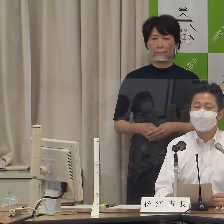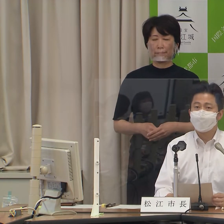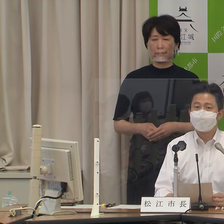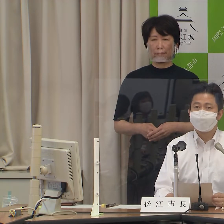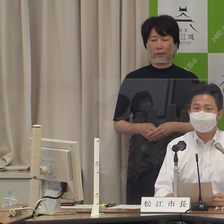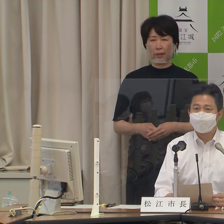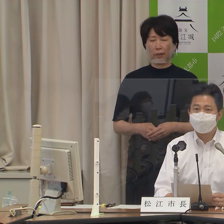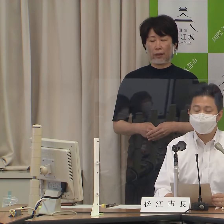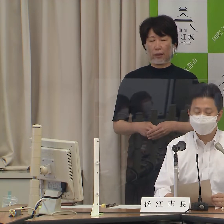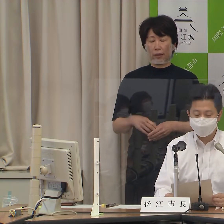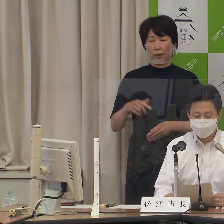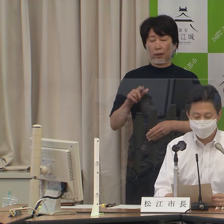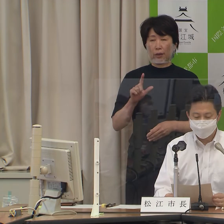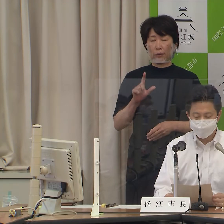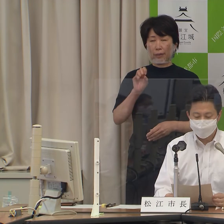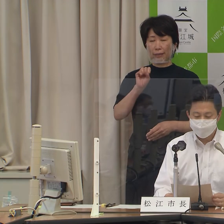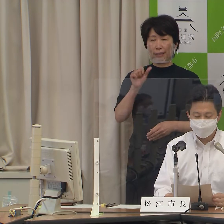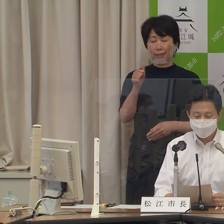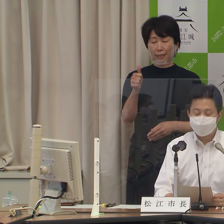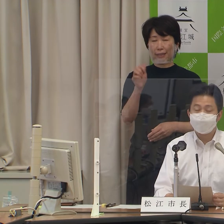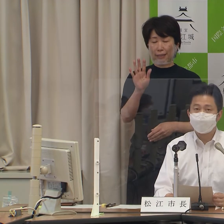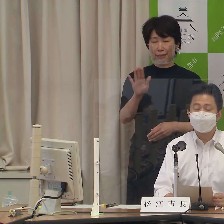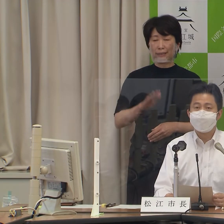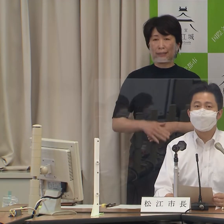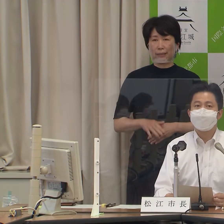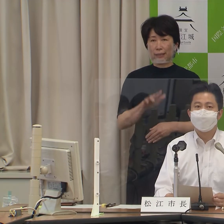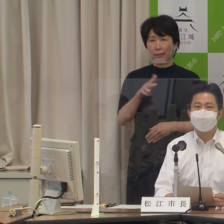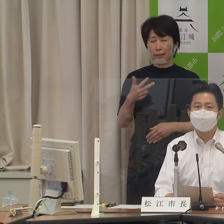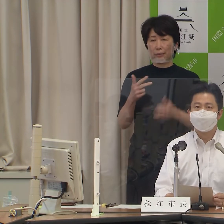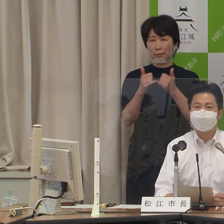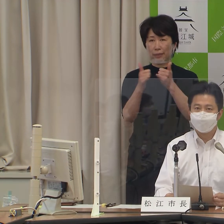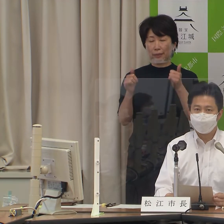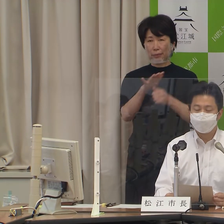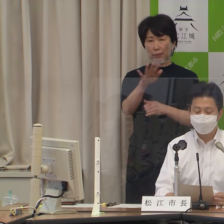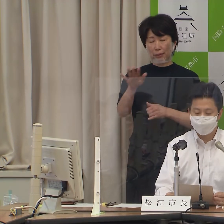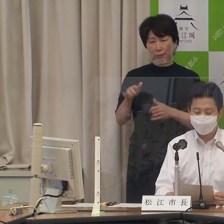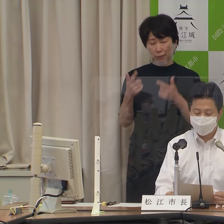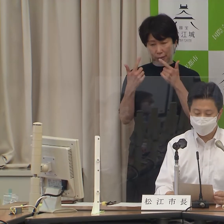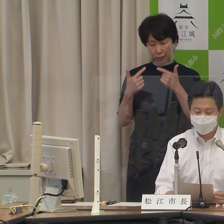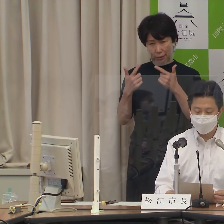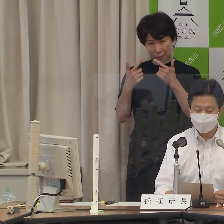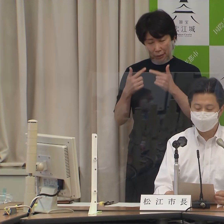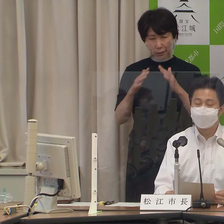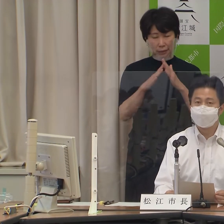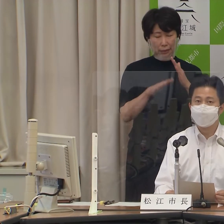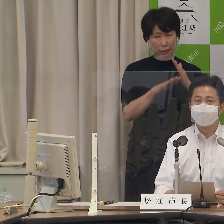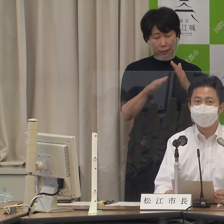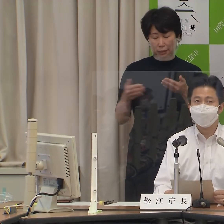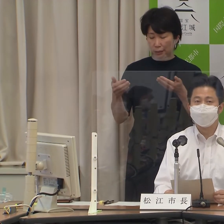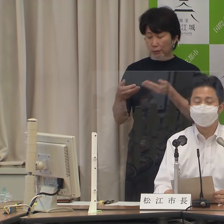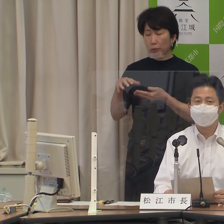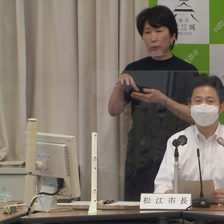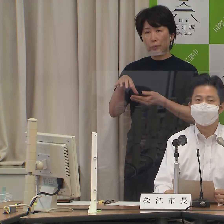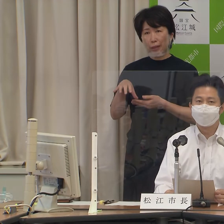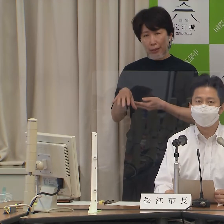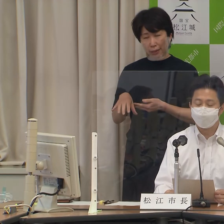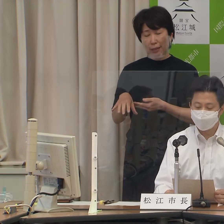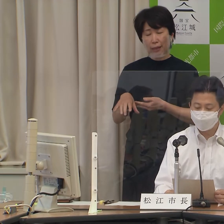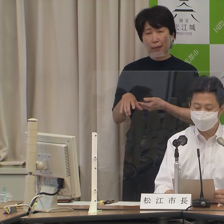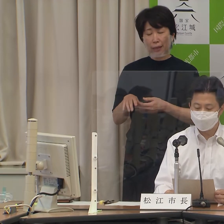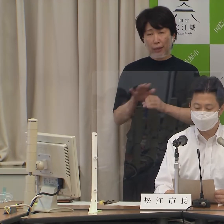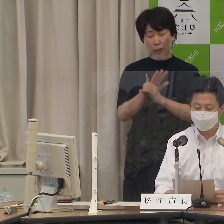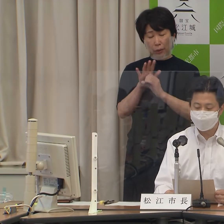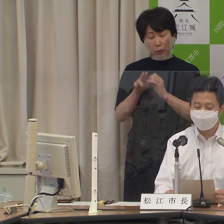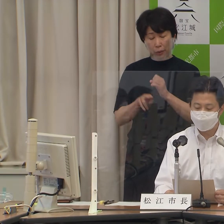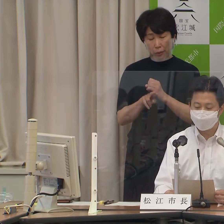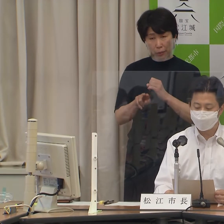本部長の上定でございます。市民の皆様には日々家庭や職場において新型コロナ